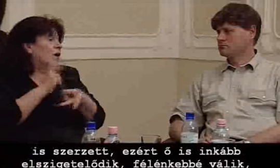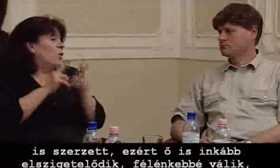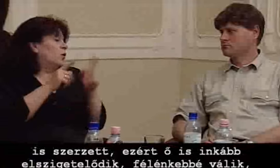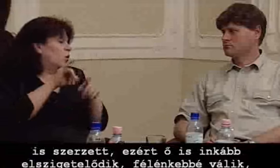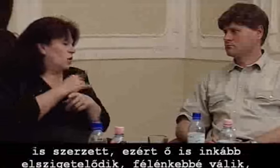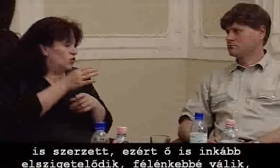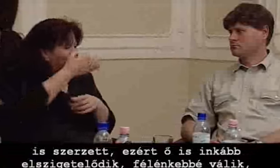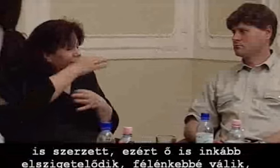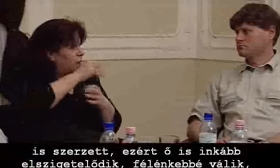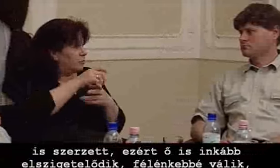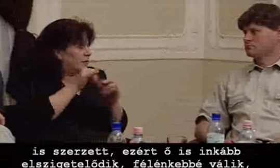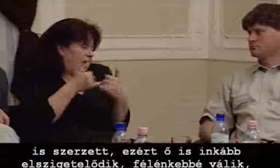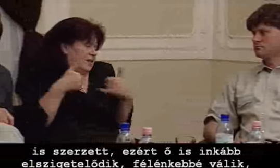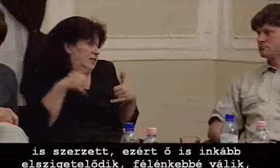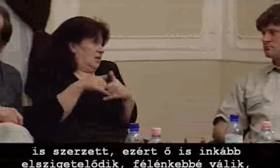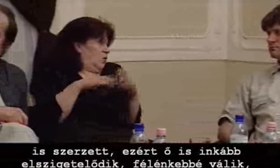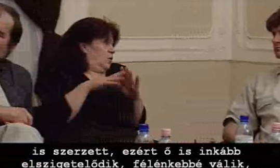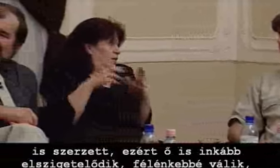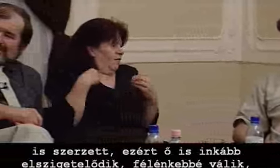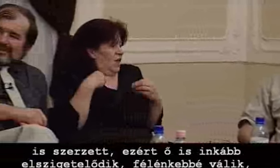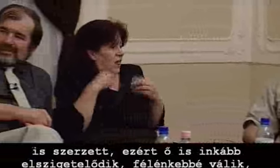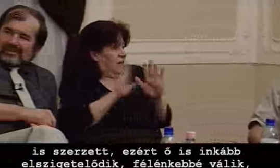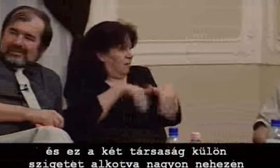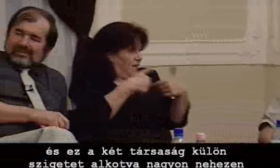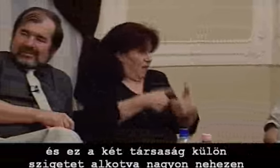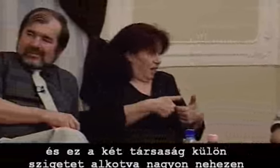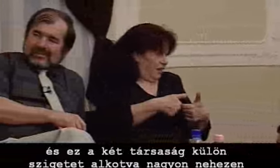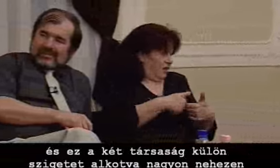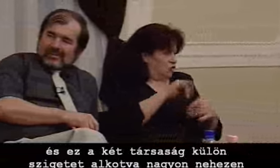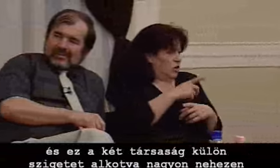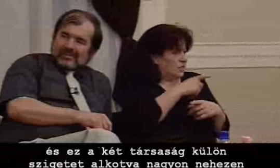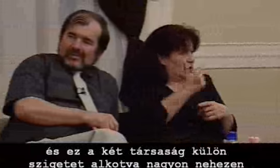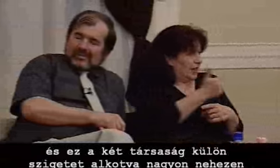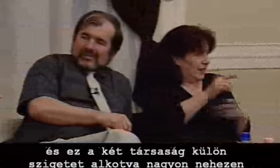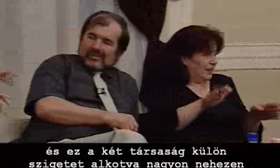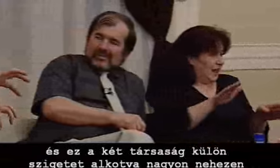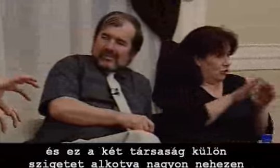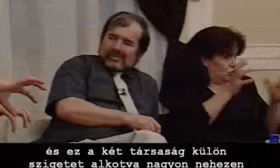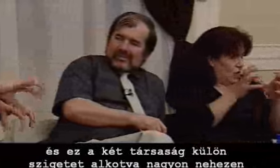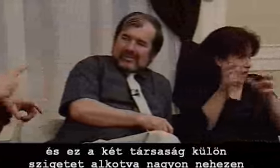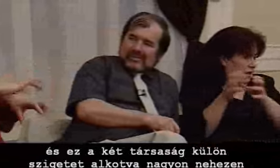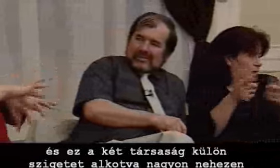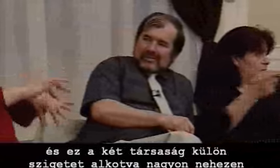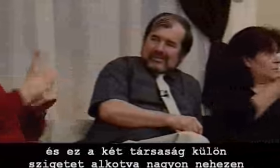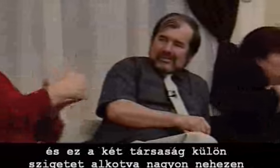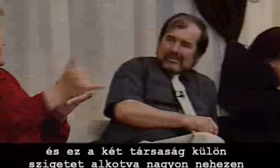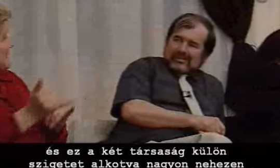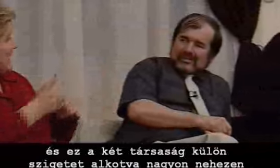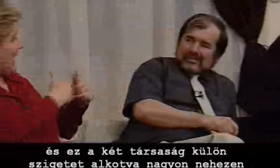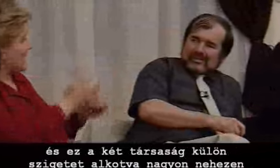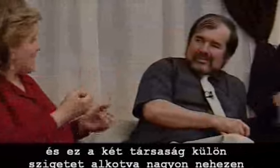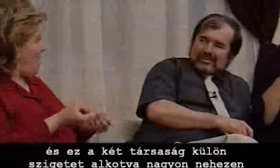is inkább elszigetelődik, félénkebbé válik, és ez a két társaság külön szigetet